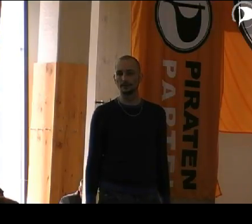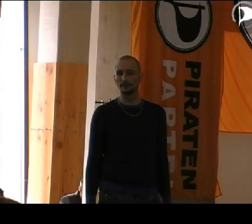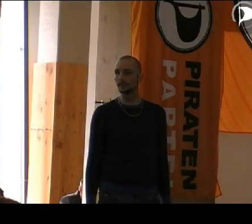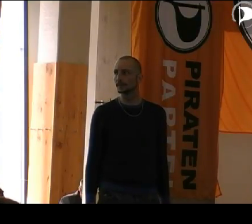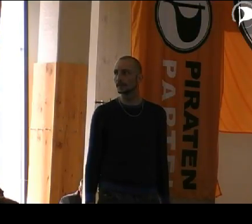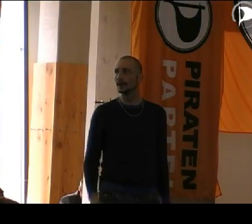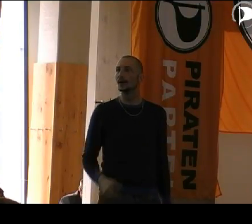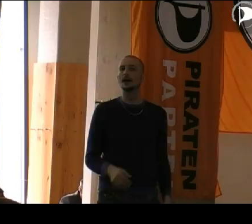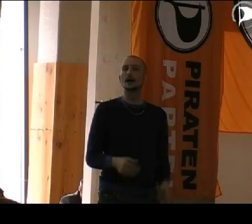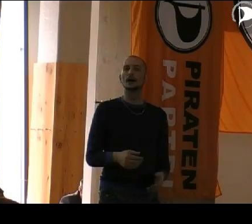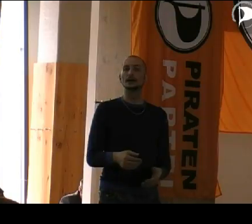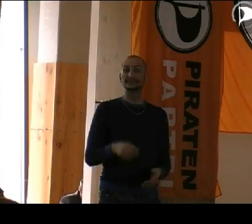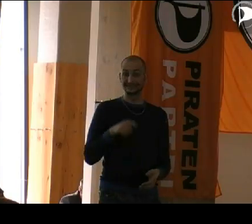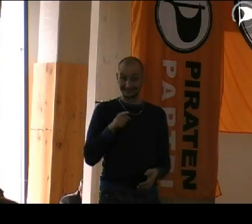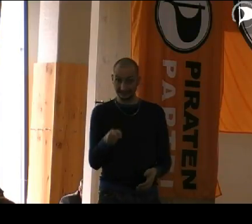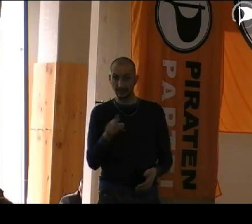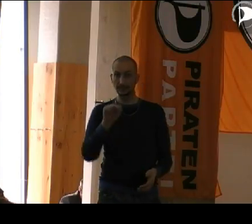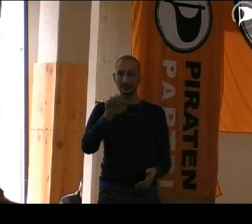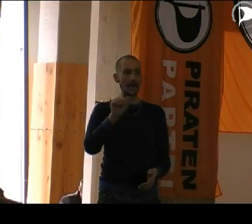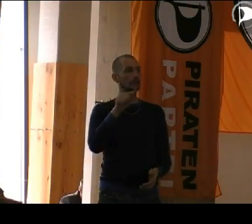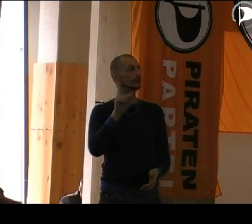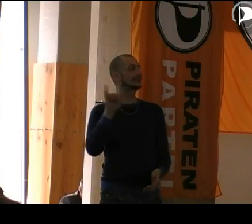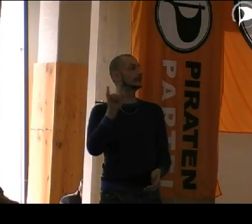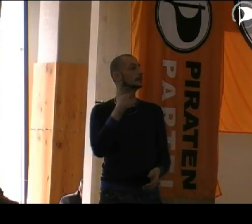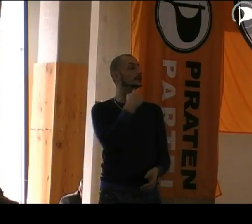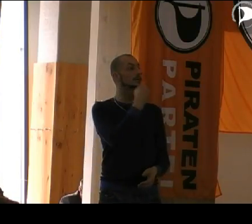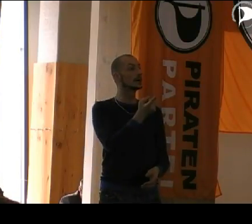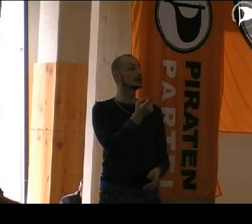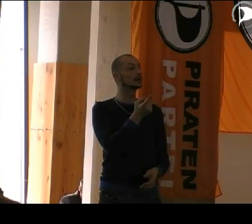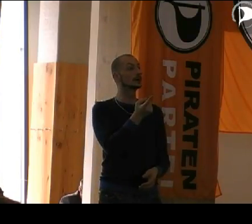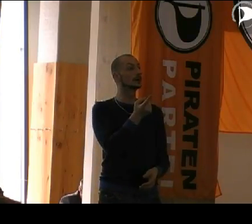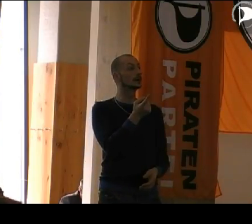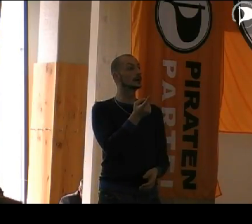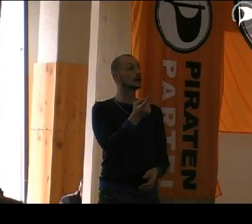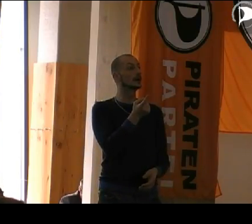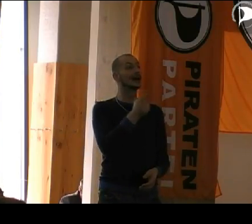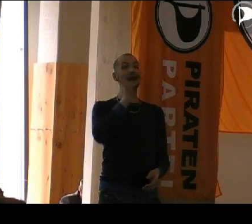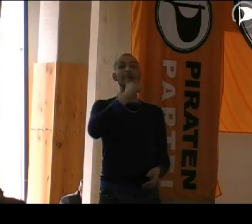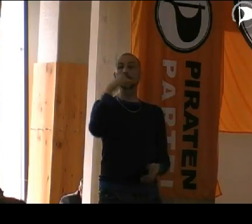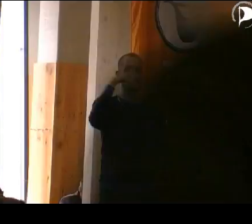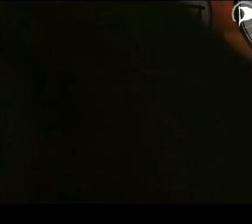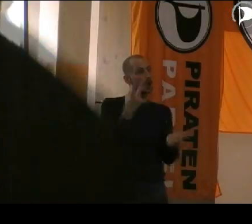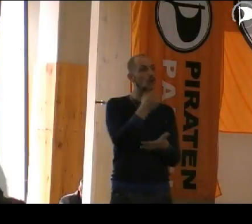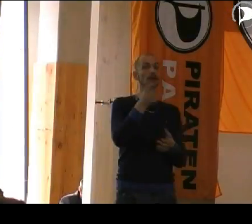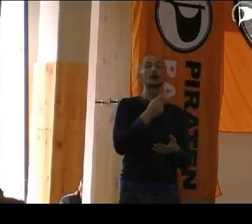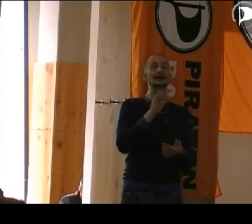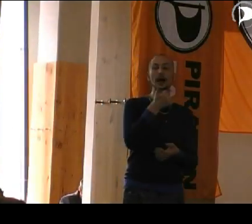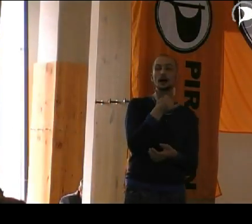conti braucht man die für die polster zwar alle sind ja ich bin hier ja